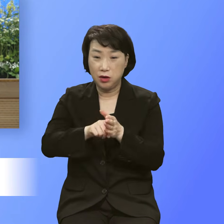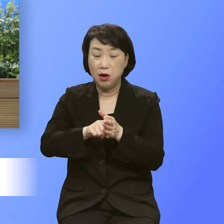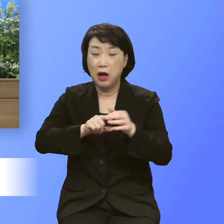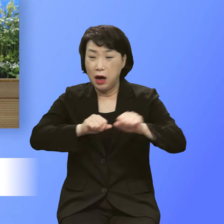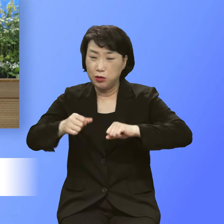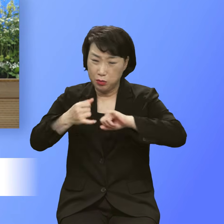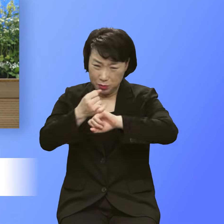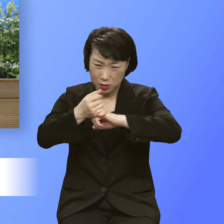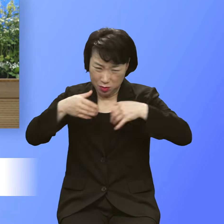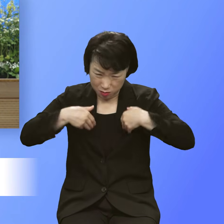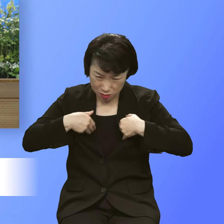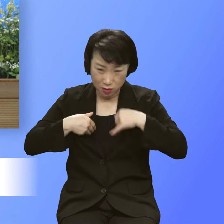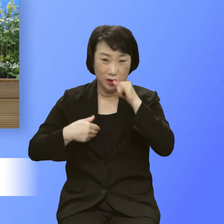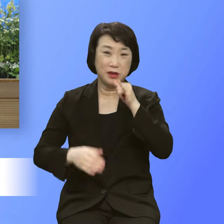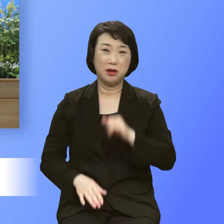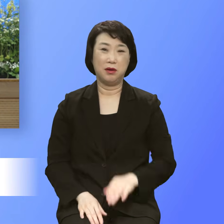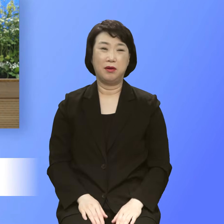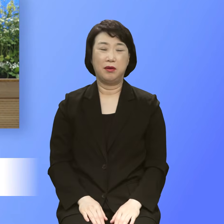반드시 행동해야 된다.